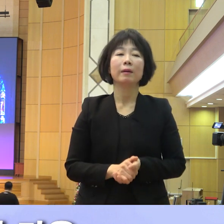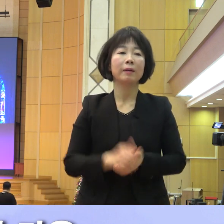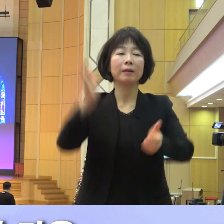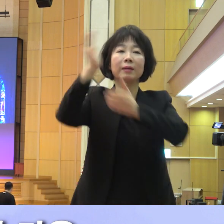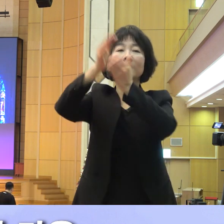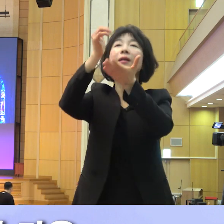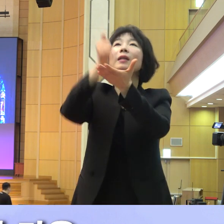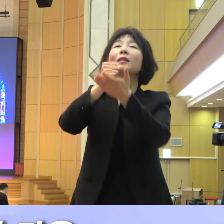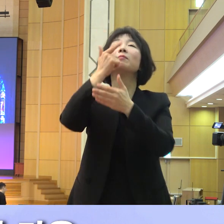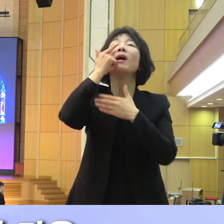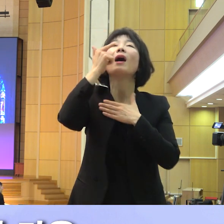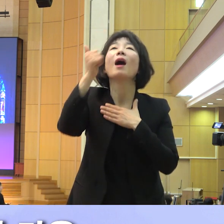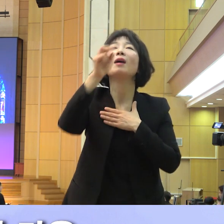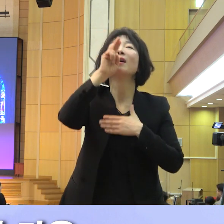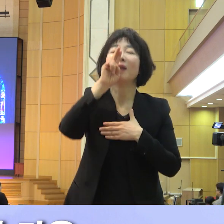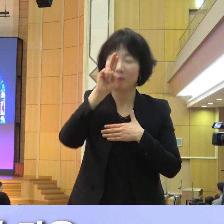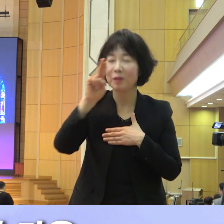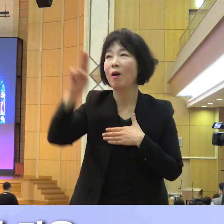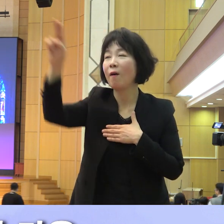하나님 아버지,